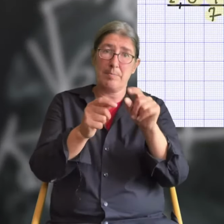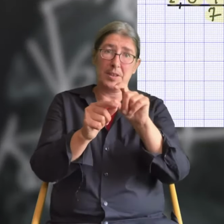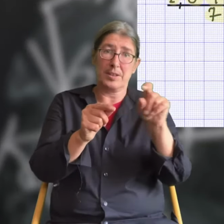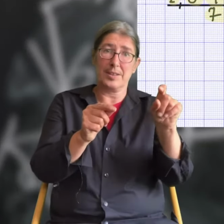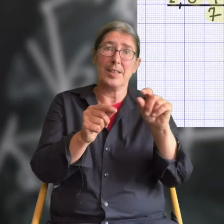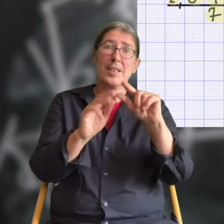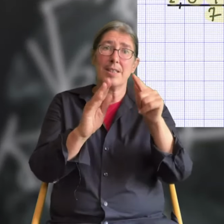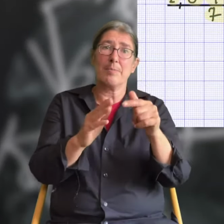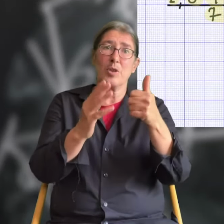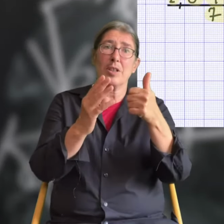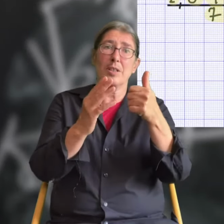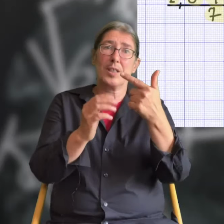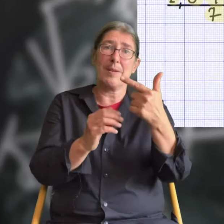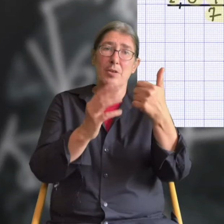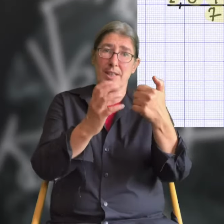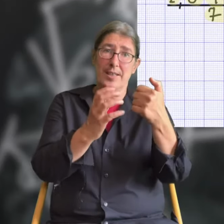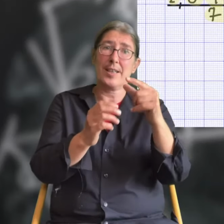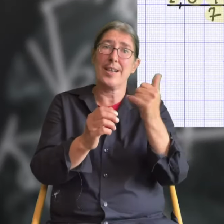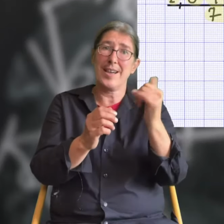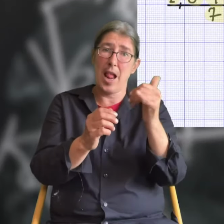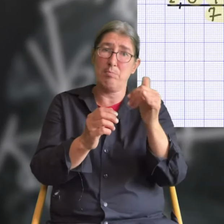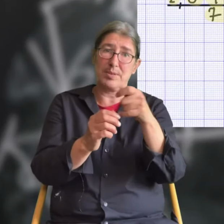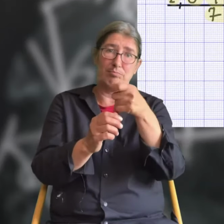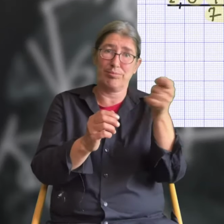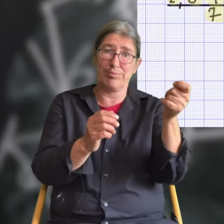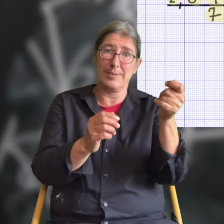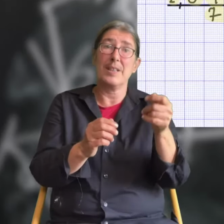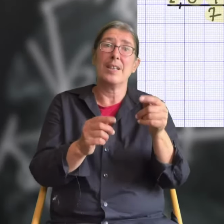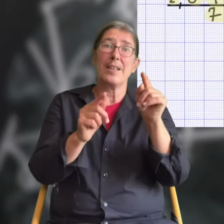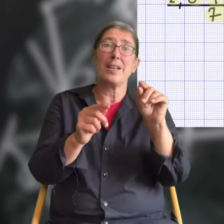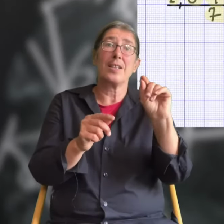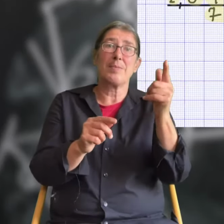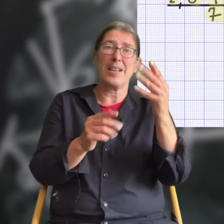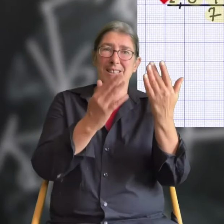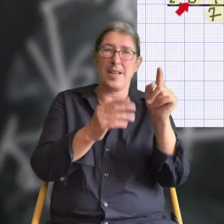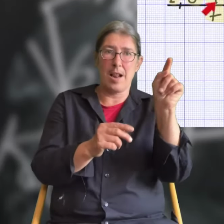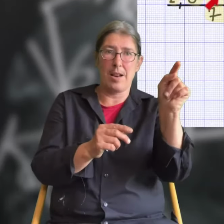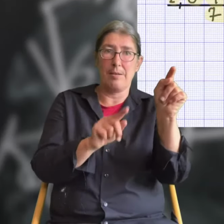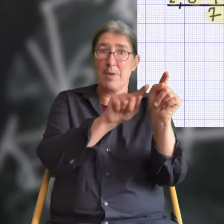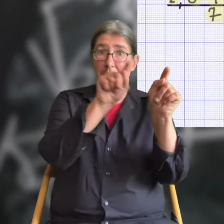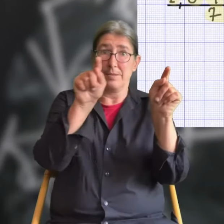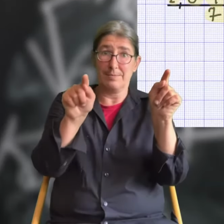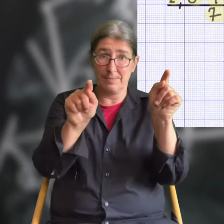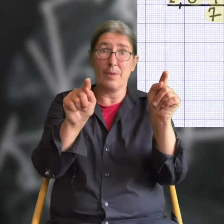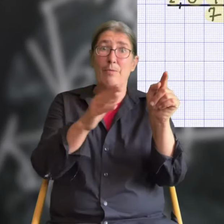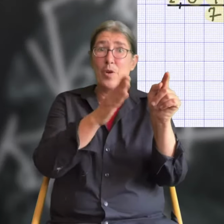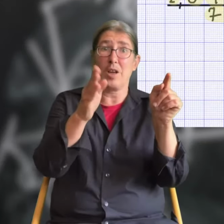Ergebnis 762 gelb und dann müssen wir die zweite Zahl mit der vorderen Zahl